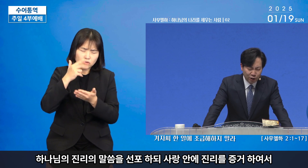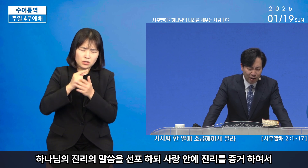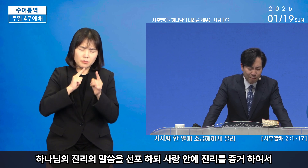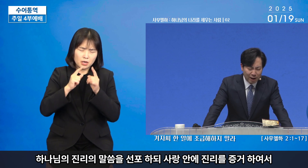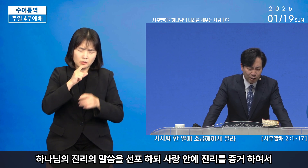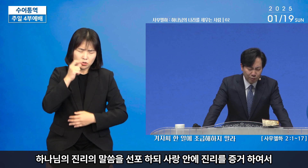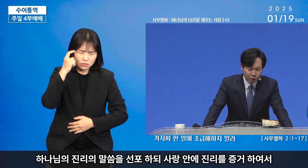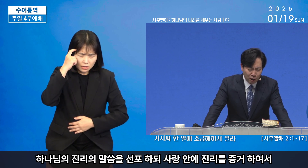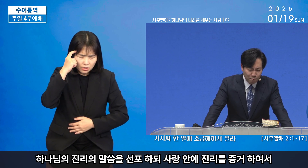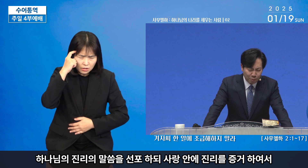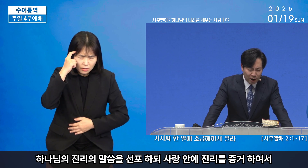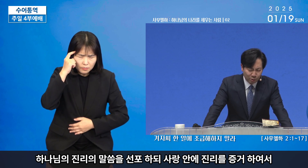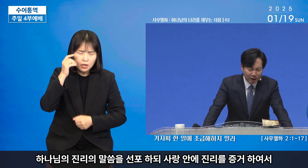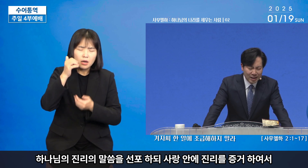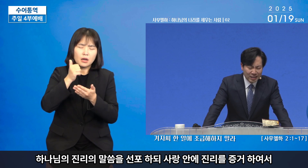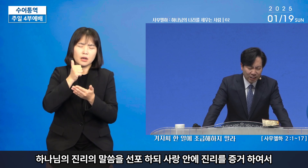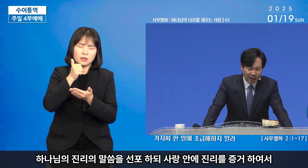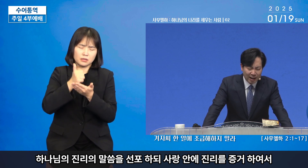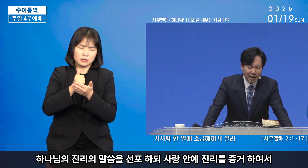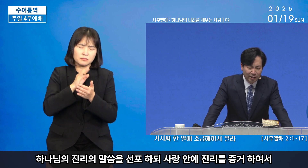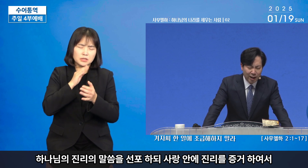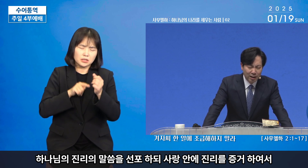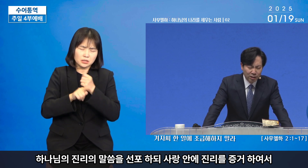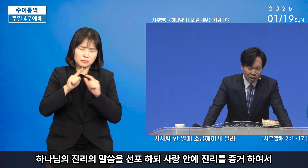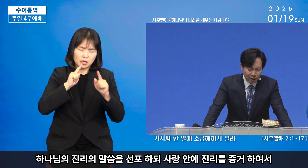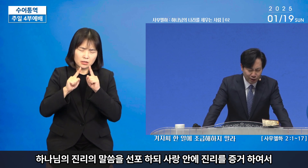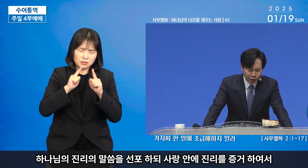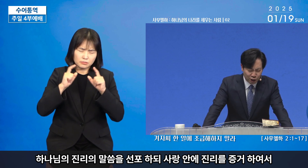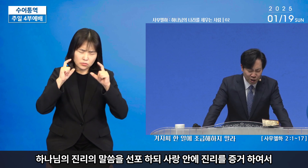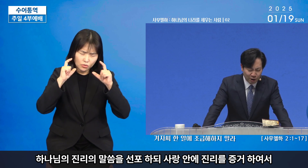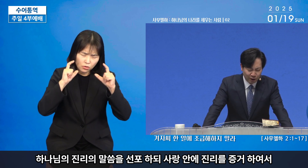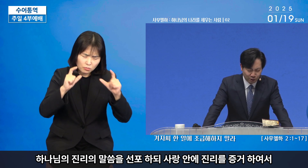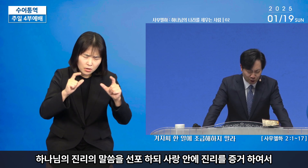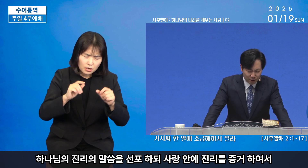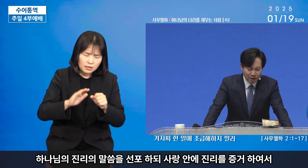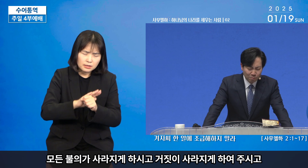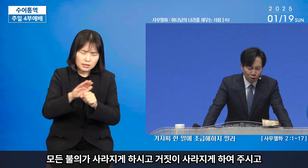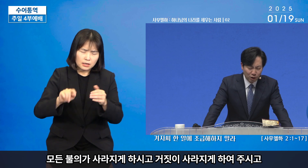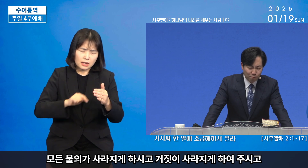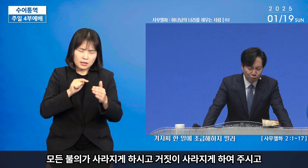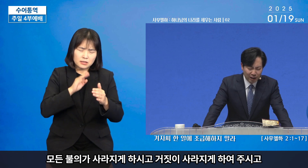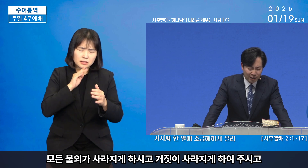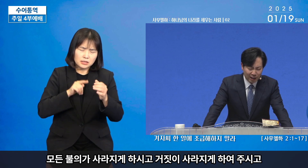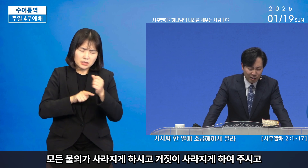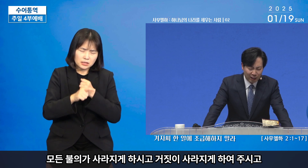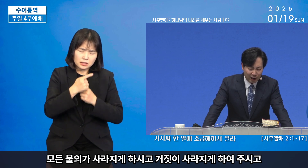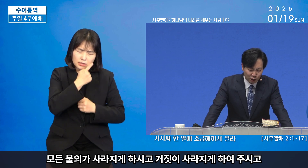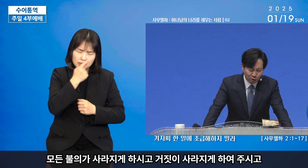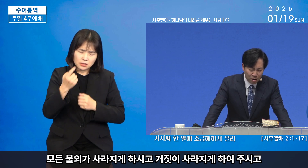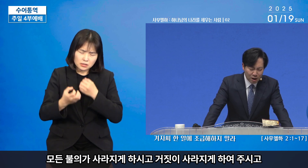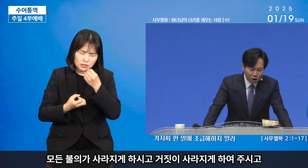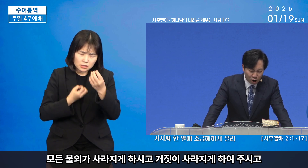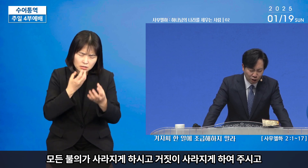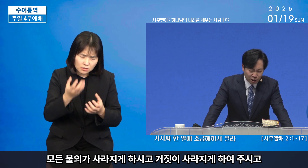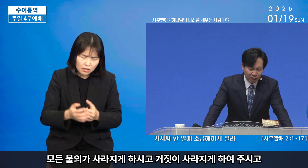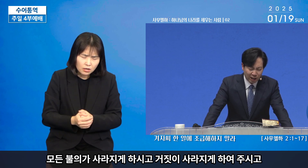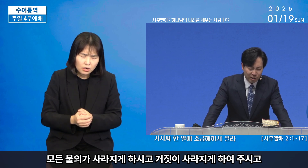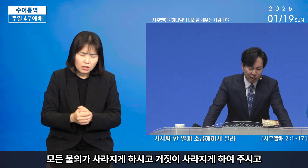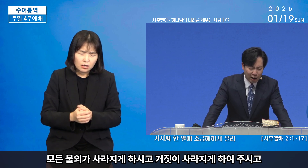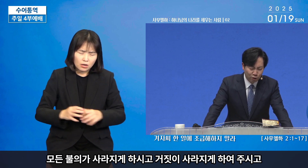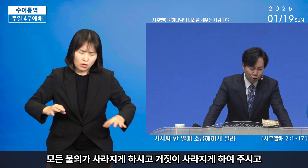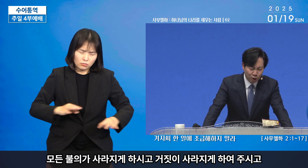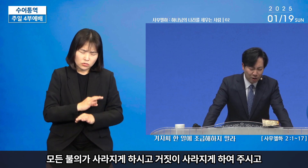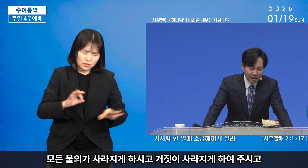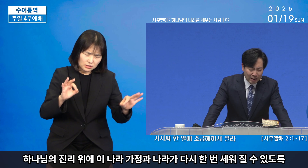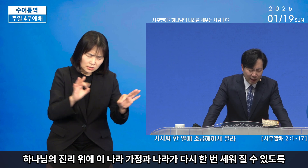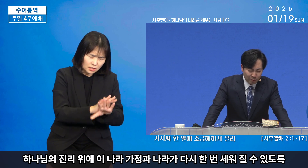하나님의 진리의 말씀을 선포하되 사랑 안에 진리를 증거하여서 모든 불의가 사라지게 하시고 거짓이 사라지게